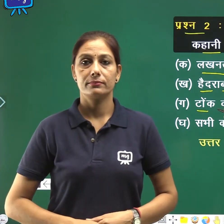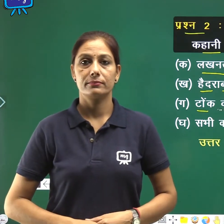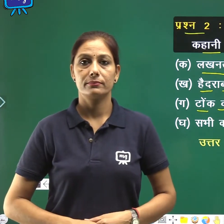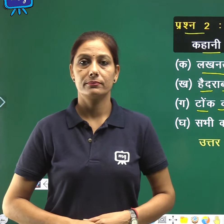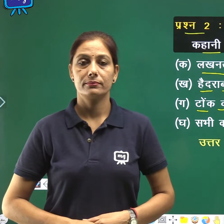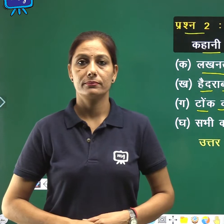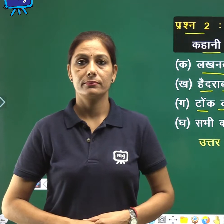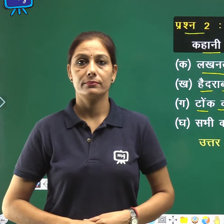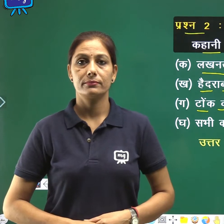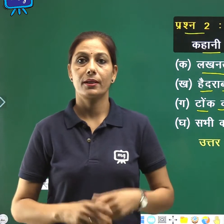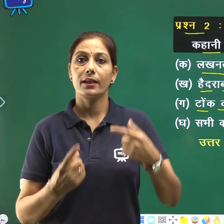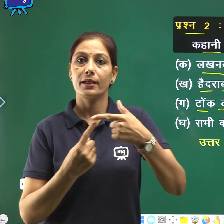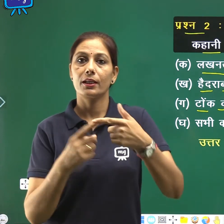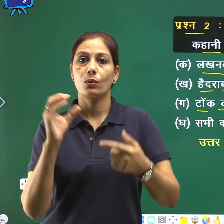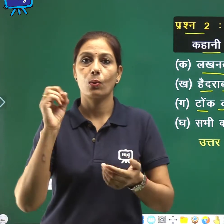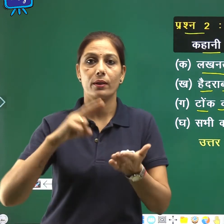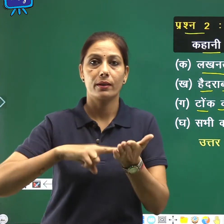तीसरा टोंक के नवाब का,